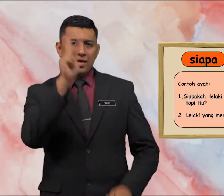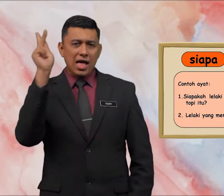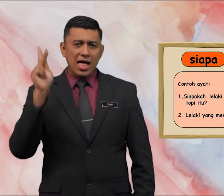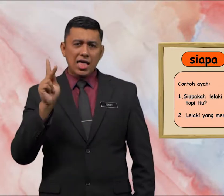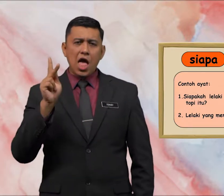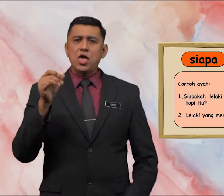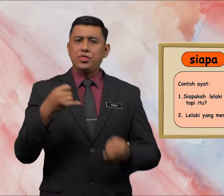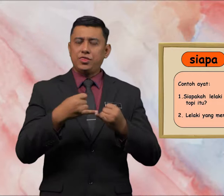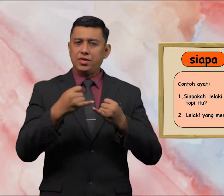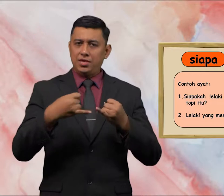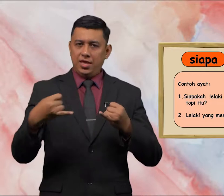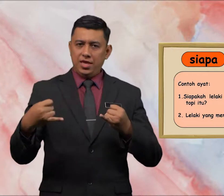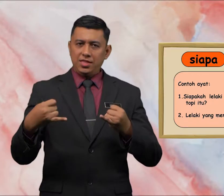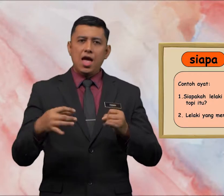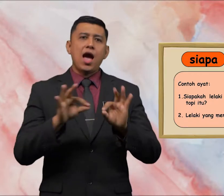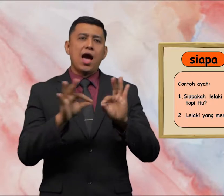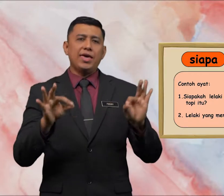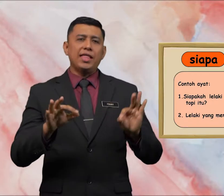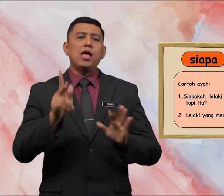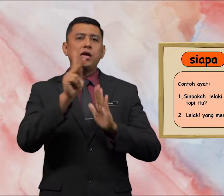Apakah jenis ayat